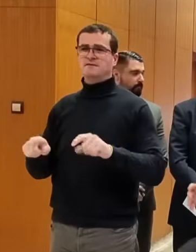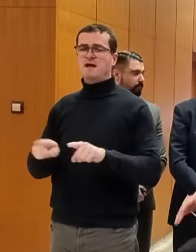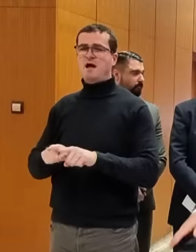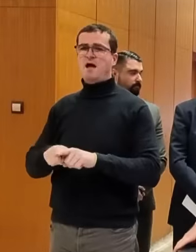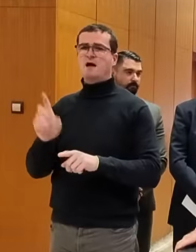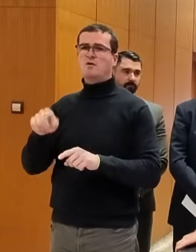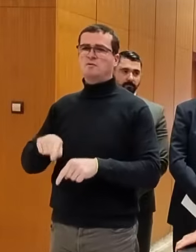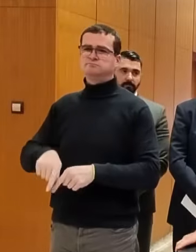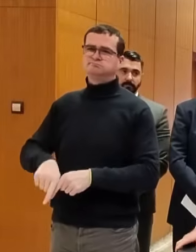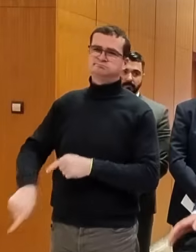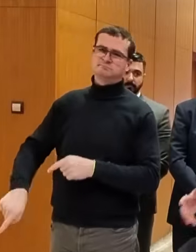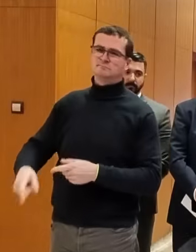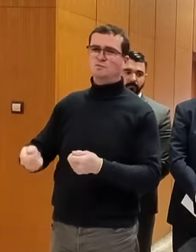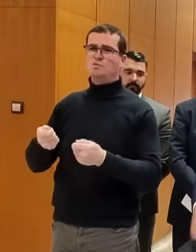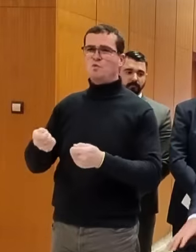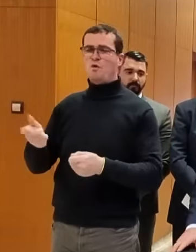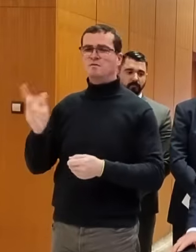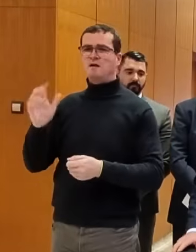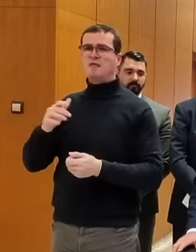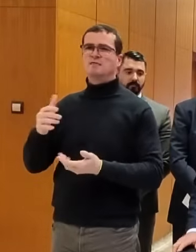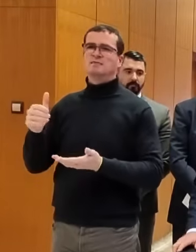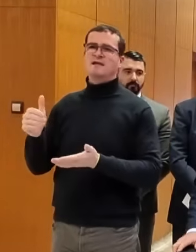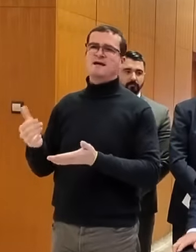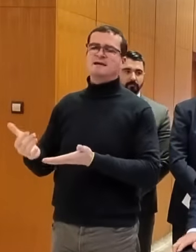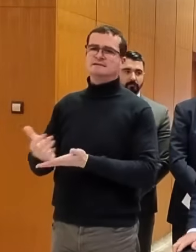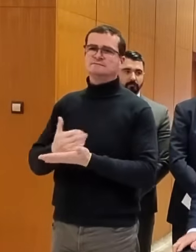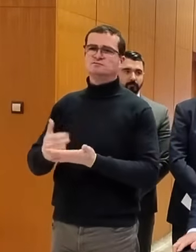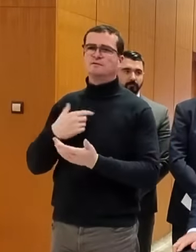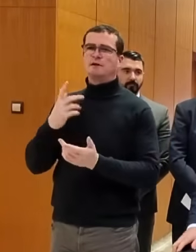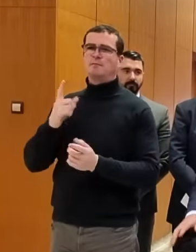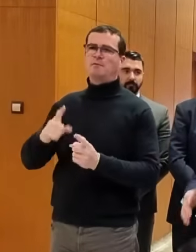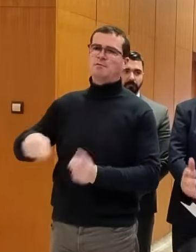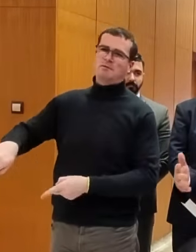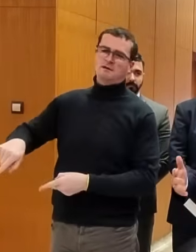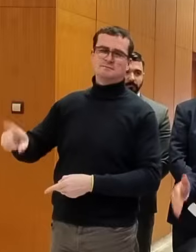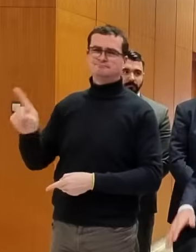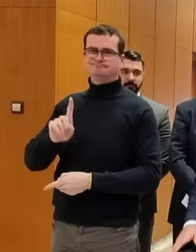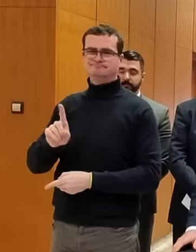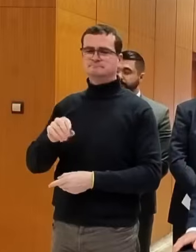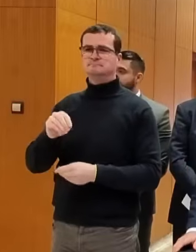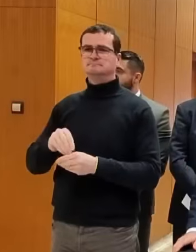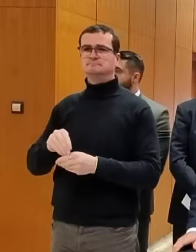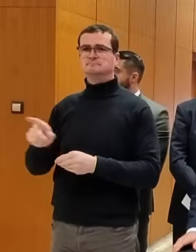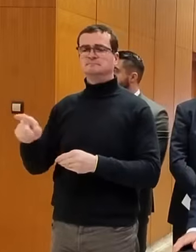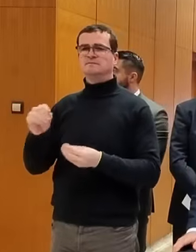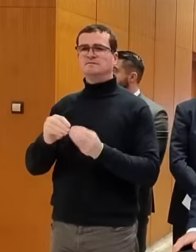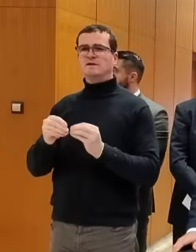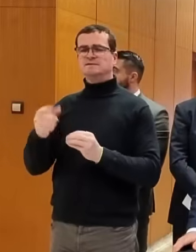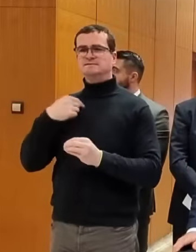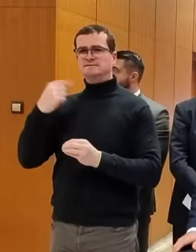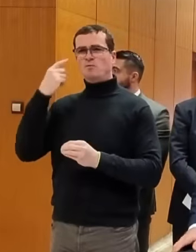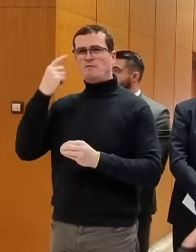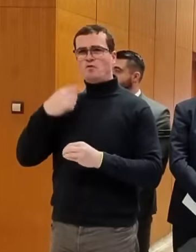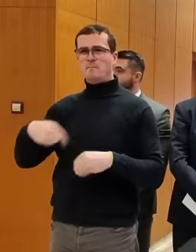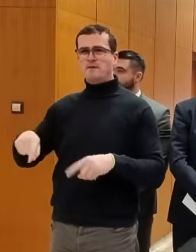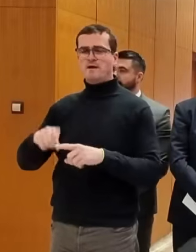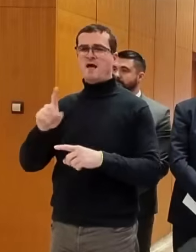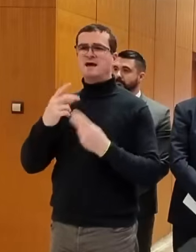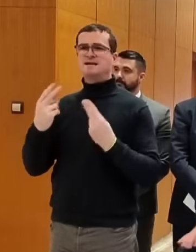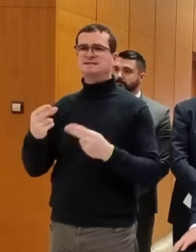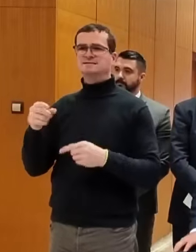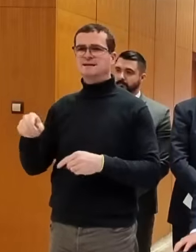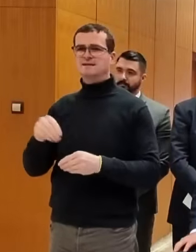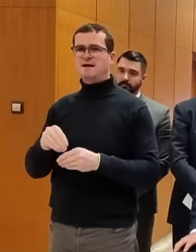nejakému zdochynajúcemu koňovi, ktorého len budeme využívať, až kým úplne lahne. Takže to je aj na margo toho, aby sme si uvedomili, aká je